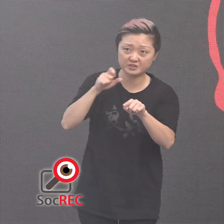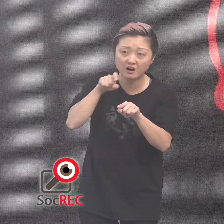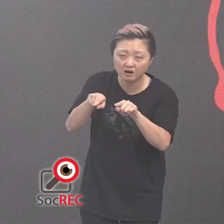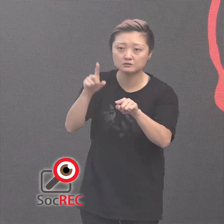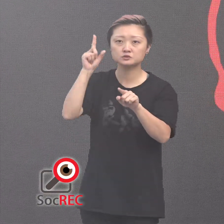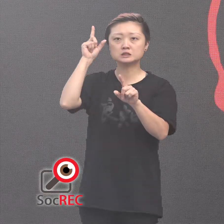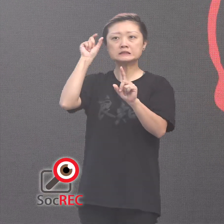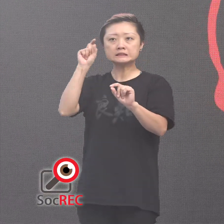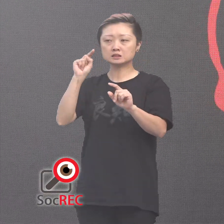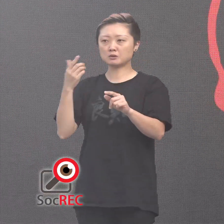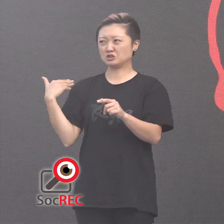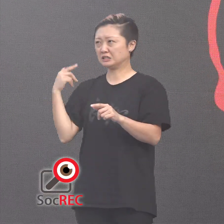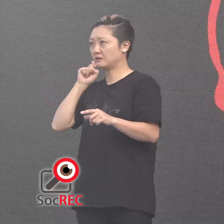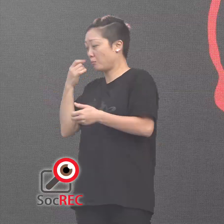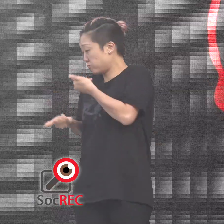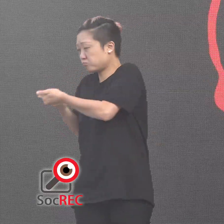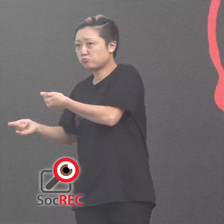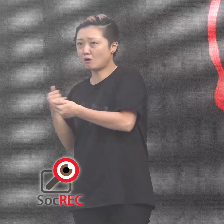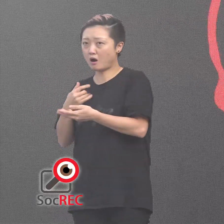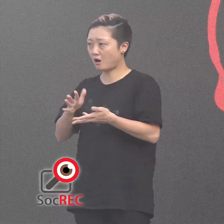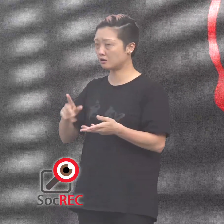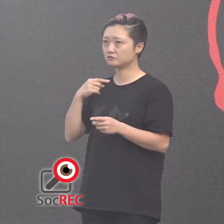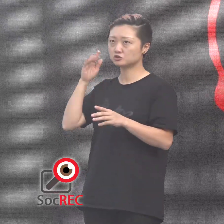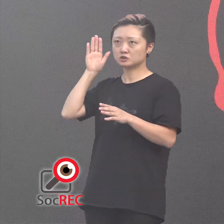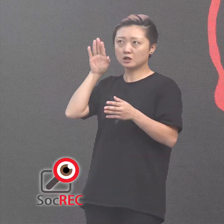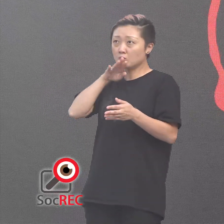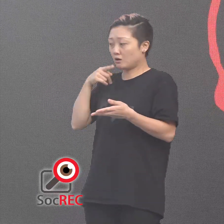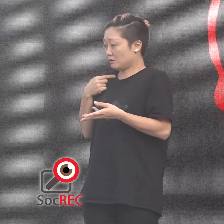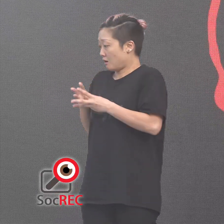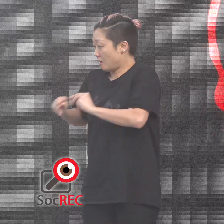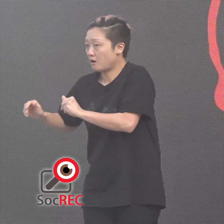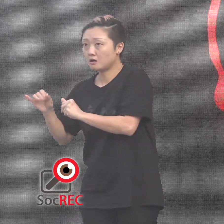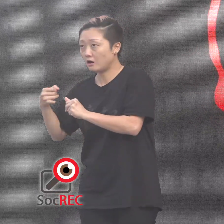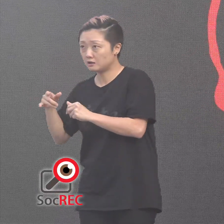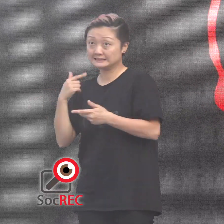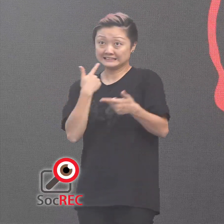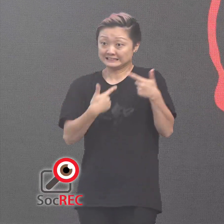们今天获得的一切，而我们将永远不会有明天。